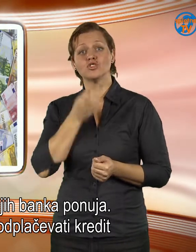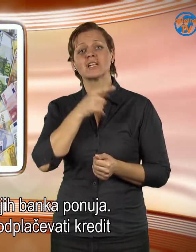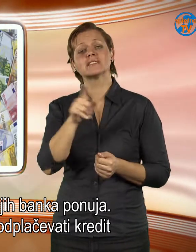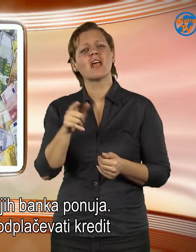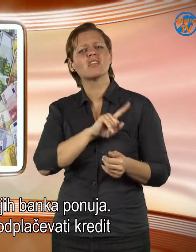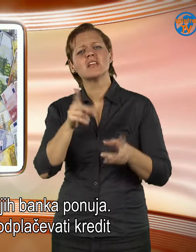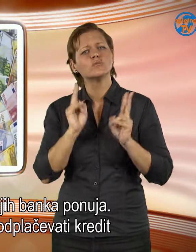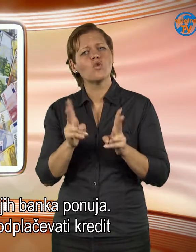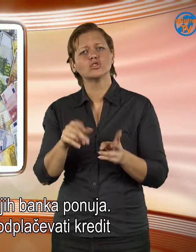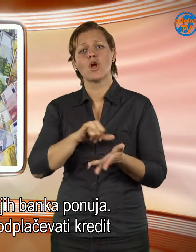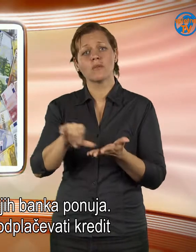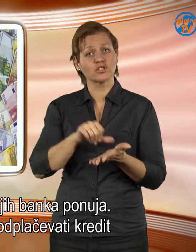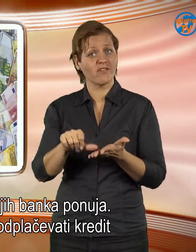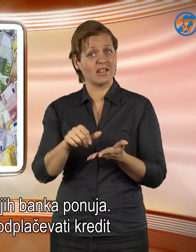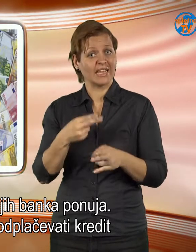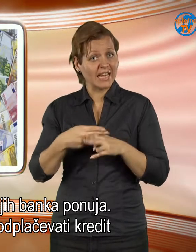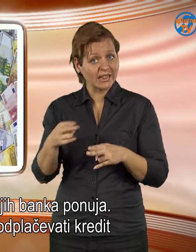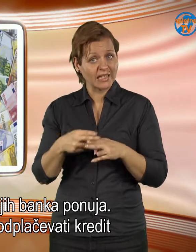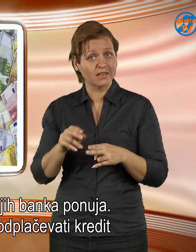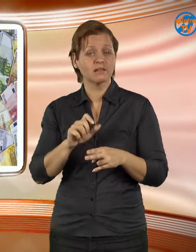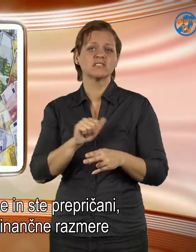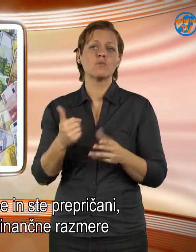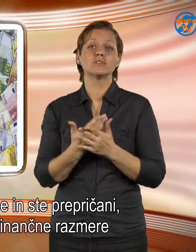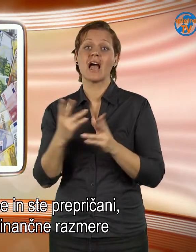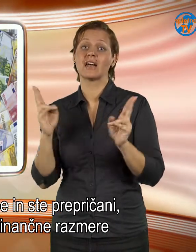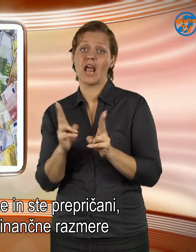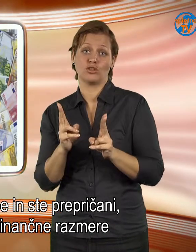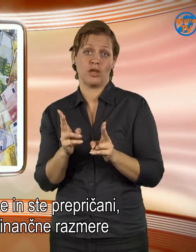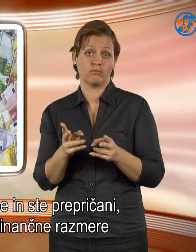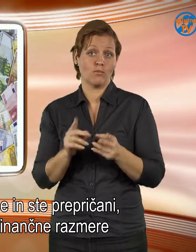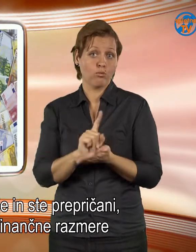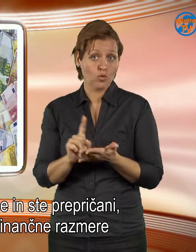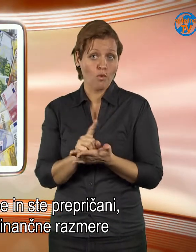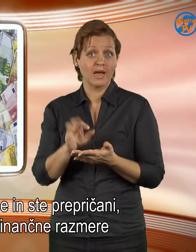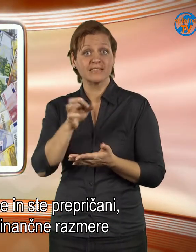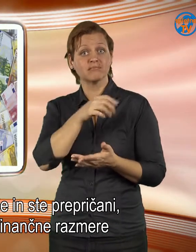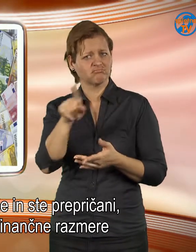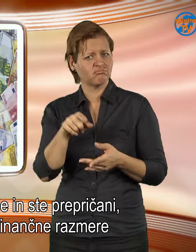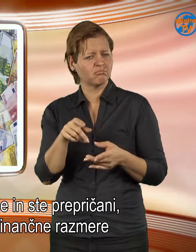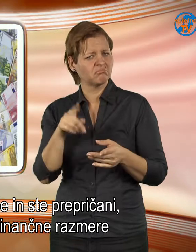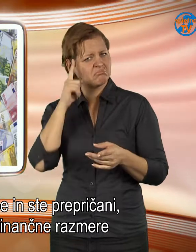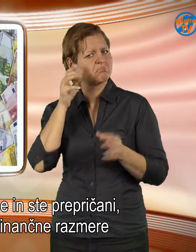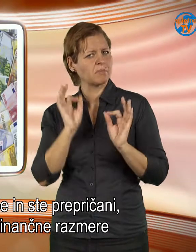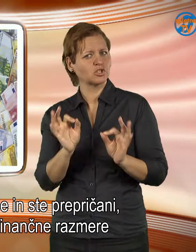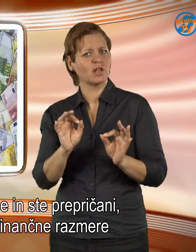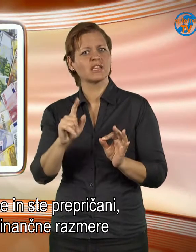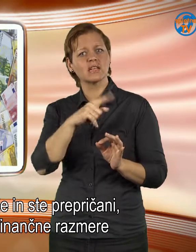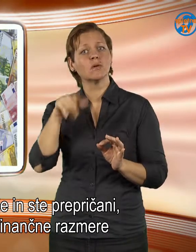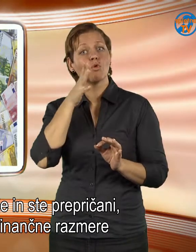ste nezmožni odplačevati kredit samo krajše obdobje in ste prepričani, da se bodo vaše finančne razmere